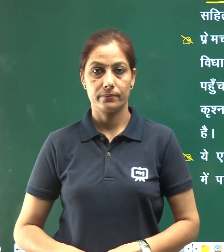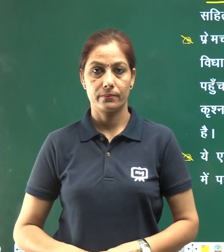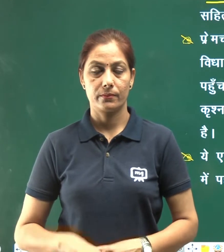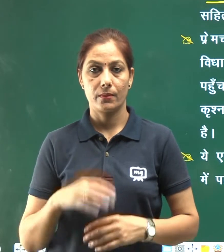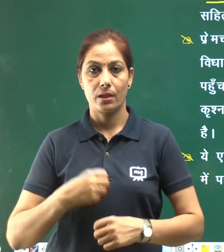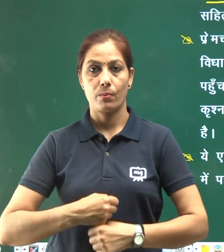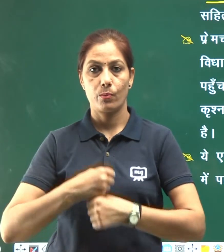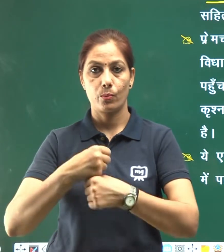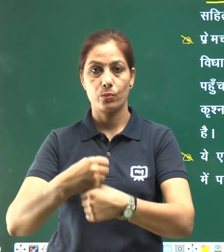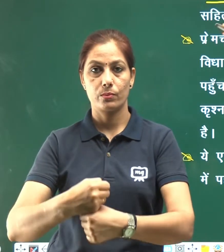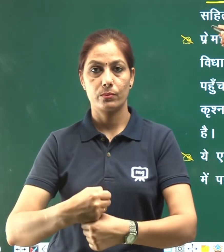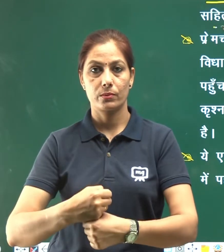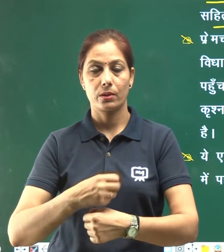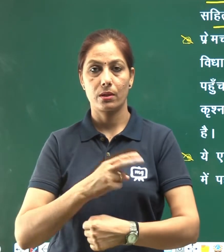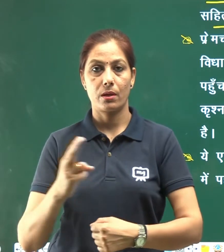साहित्य अकादमी सहित